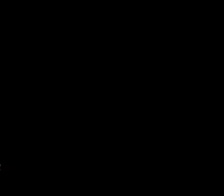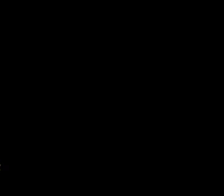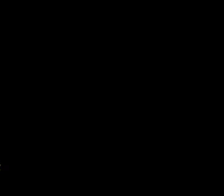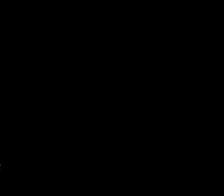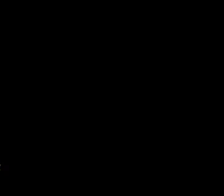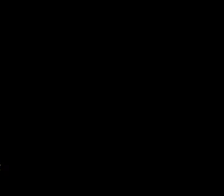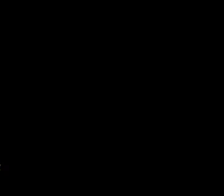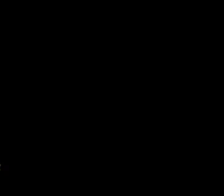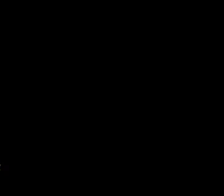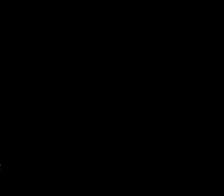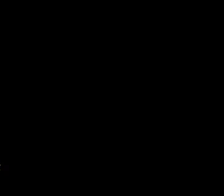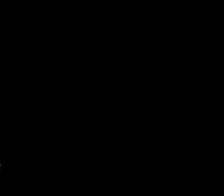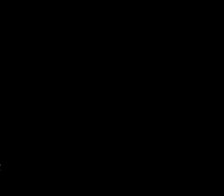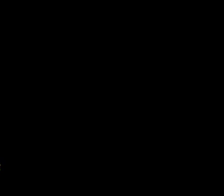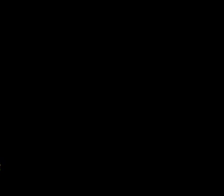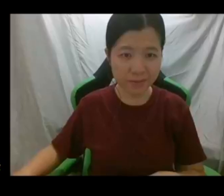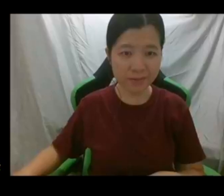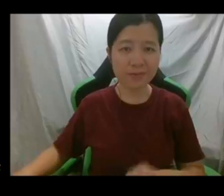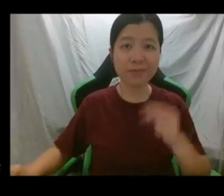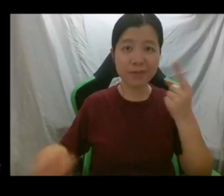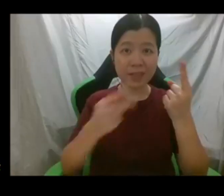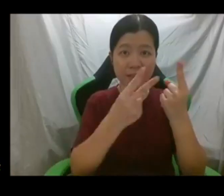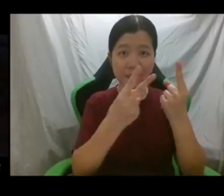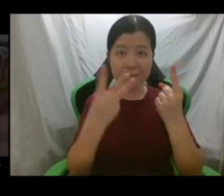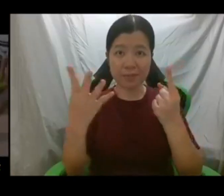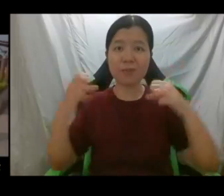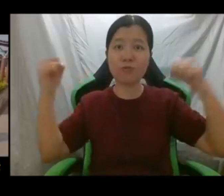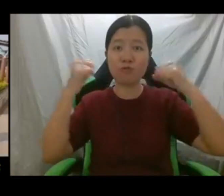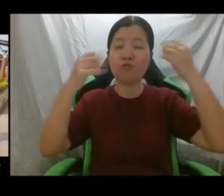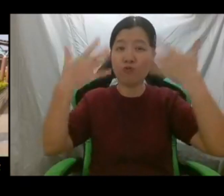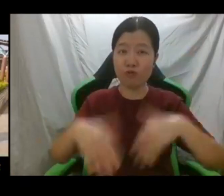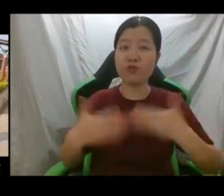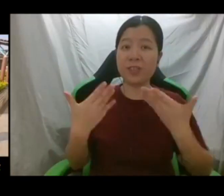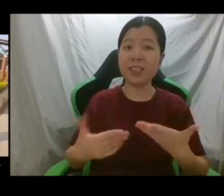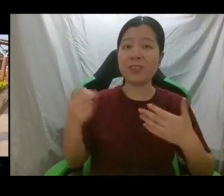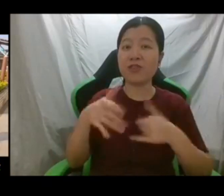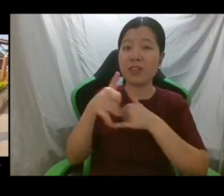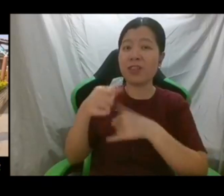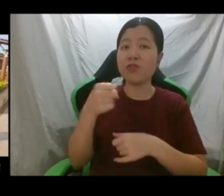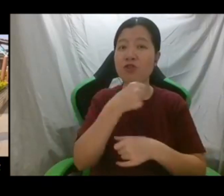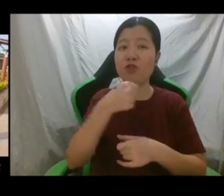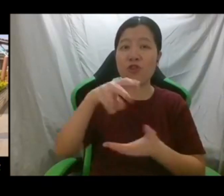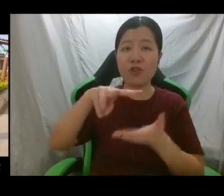拍子體操就做完啦，我哋再一齊跟住首歌做運動啦。